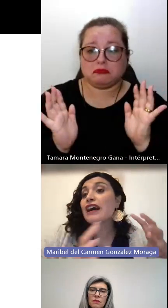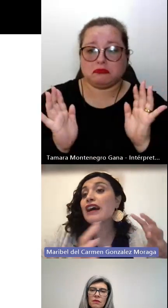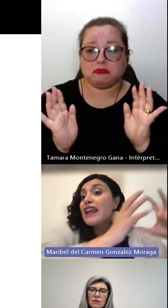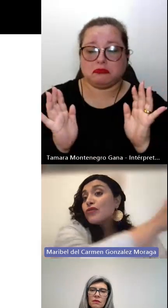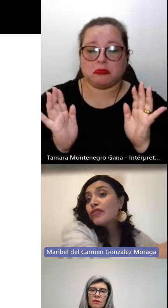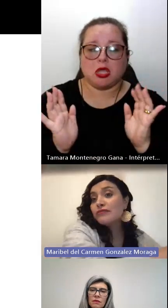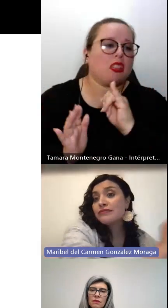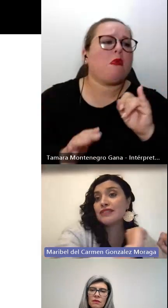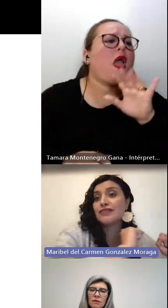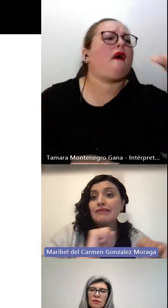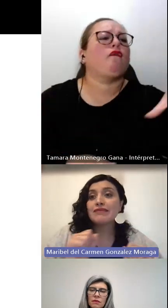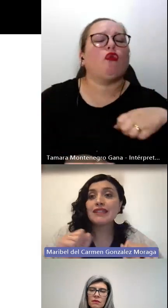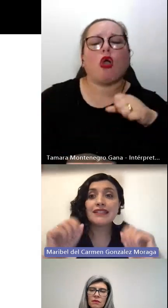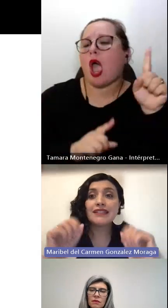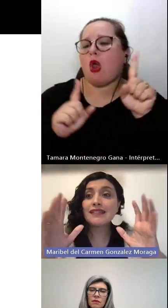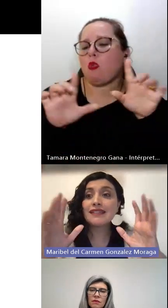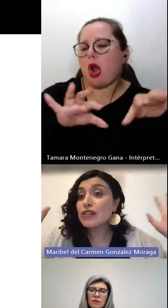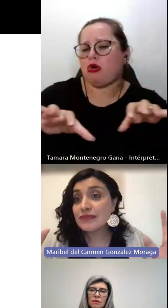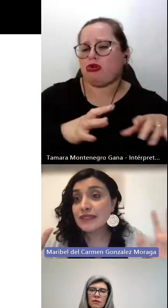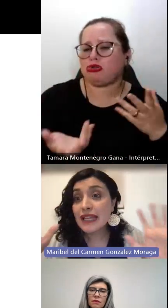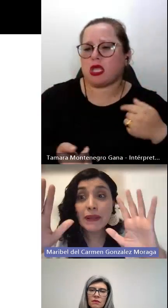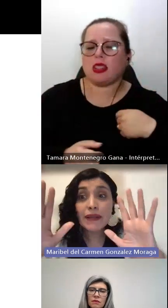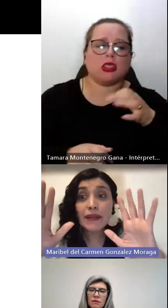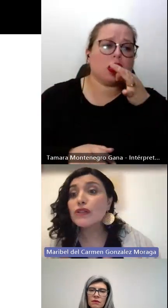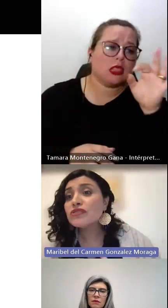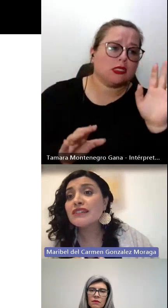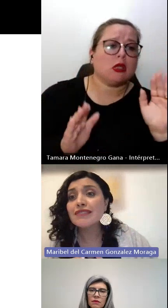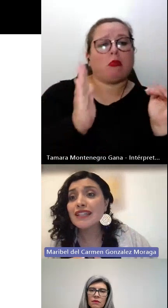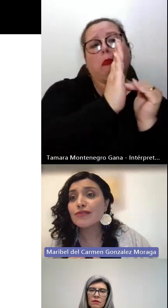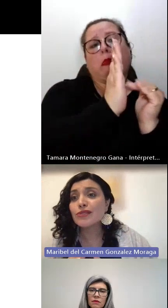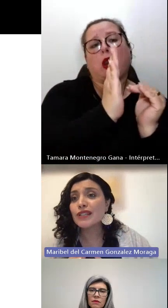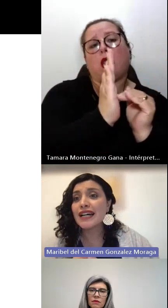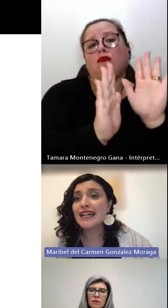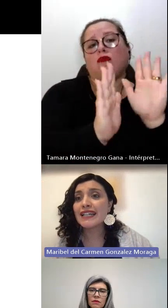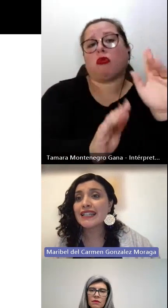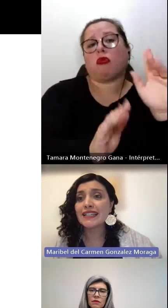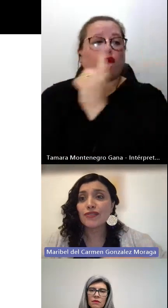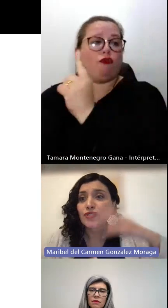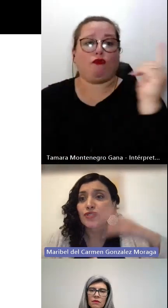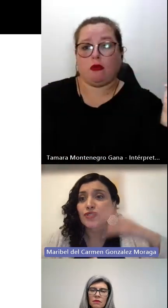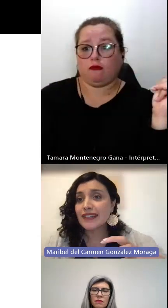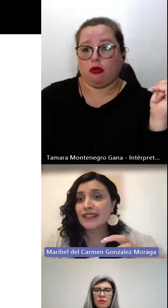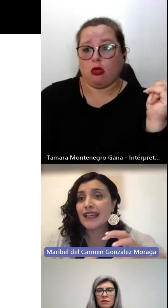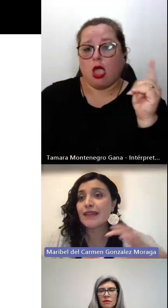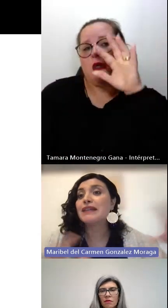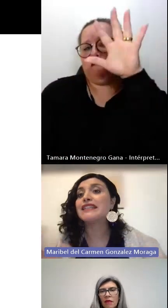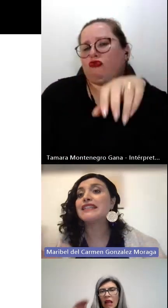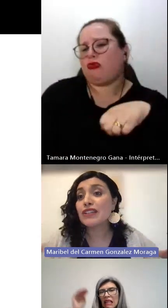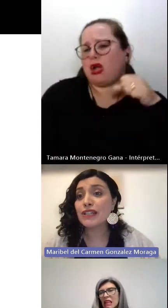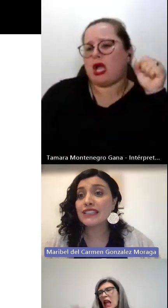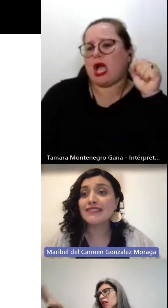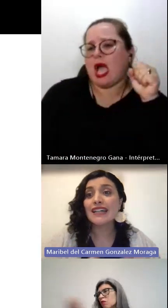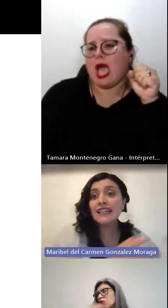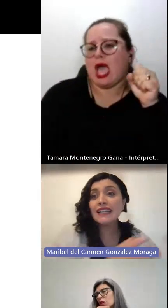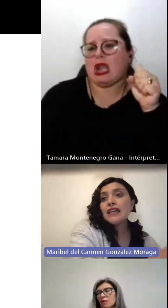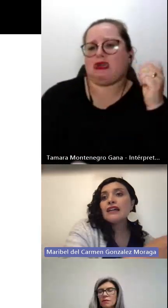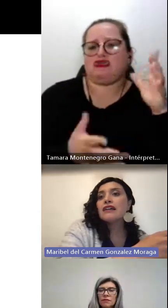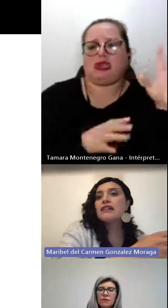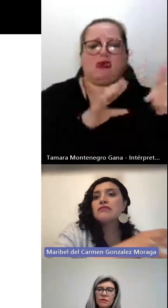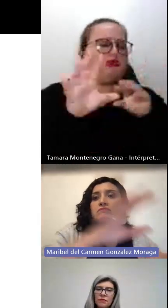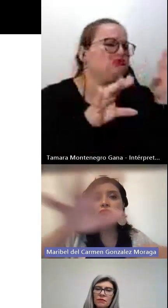a buscar algo, no sé, dice, bueno, espéreme un minuto que voy a buscar, no sé, el material con que vamos a